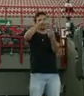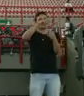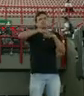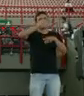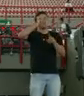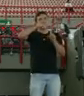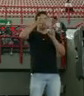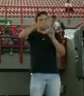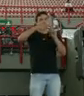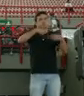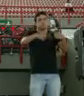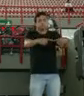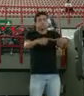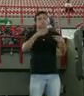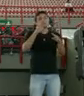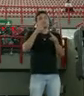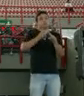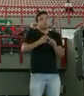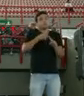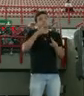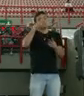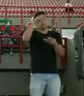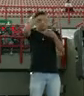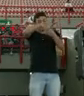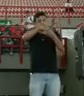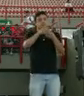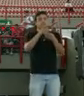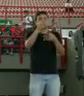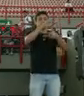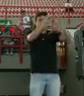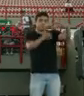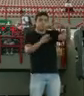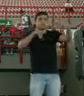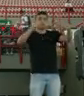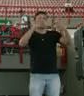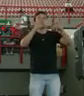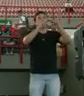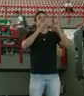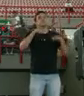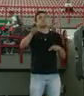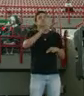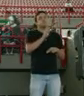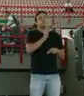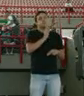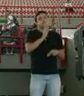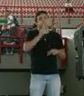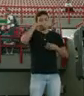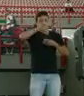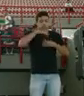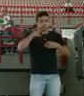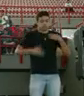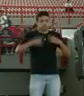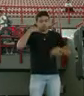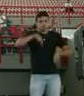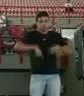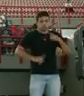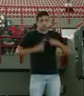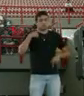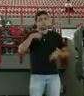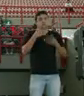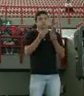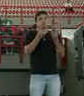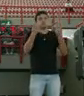de reprodução? Porque cai muito no vestibular. Você saber o funcionamento hormonal do seu corpo, cai demais.